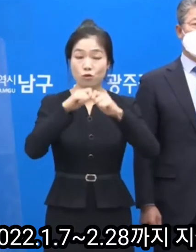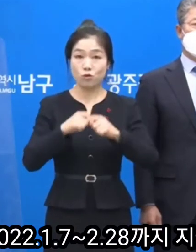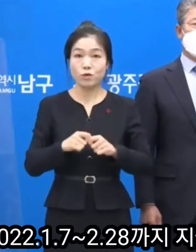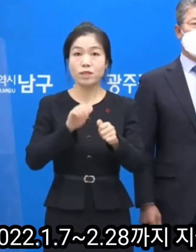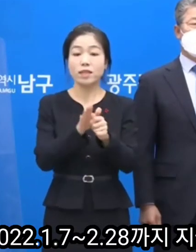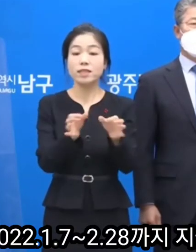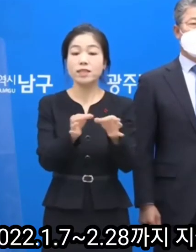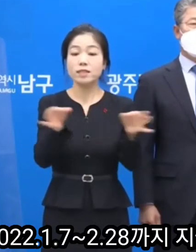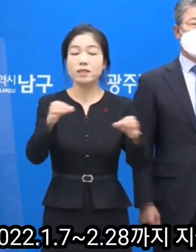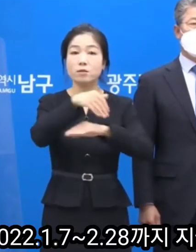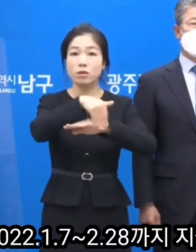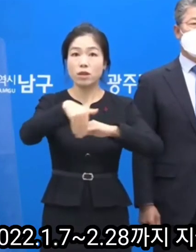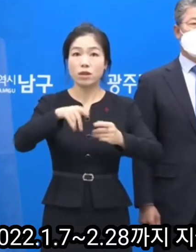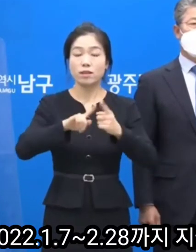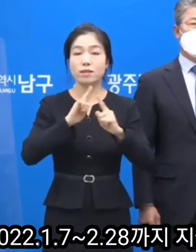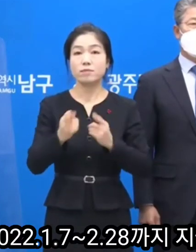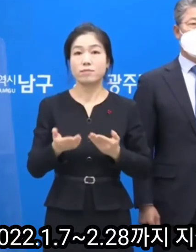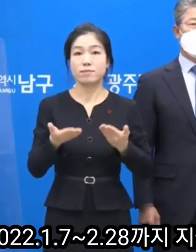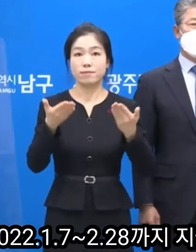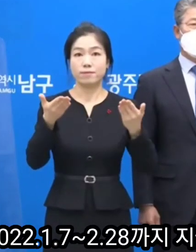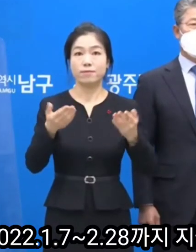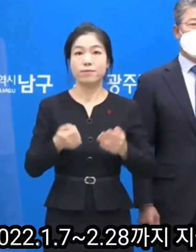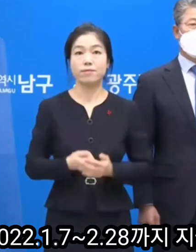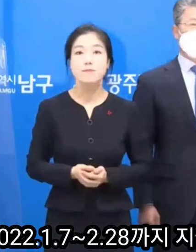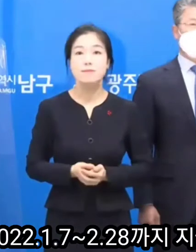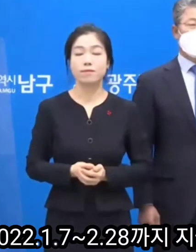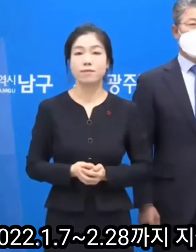구체적인 지급계획에 대해 말씀드리겠습니다.